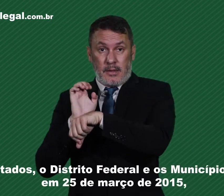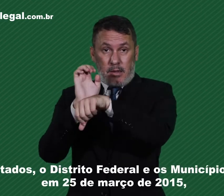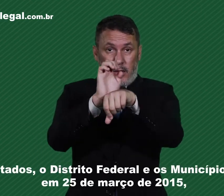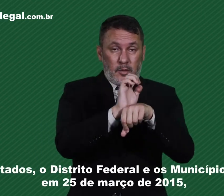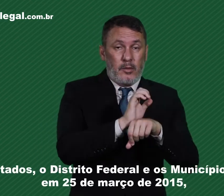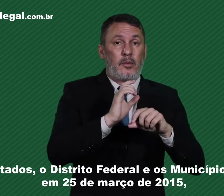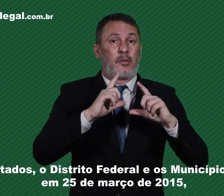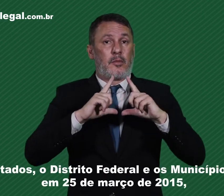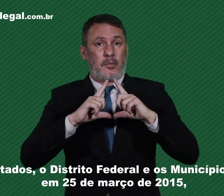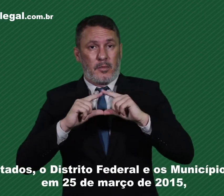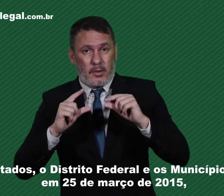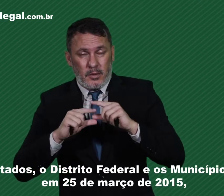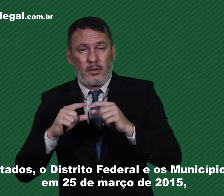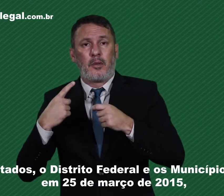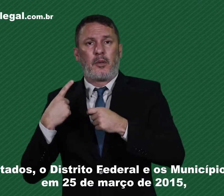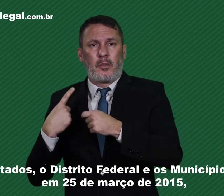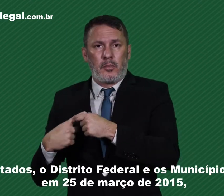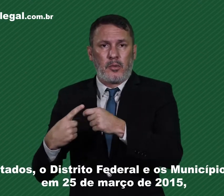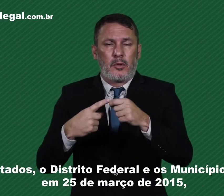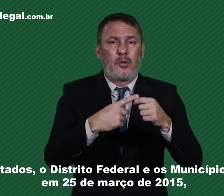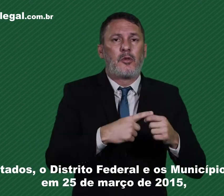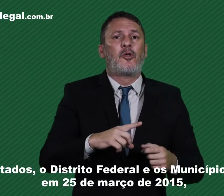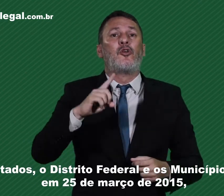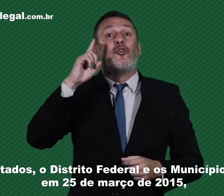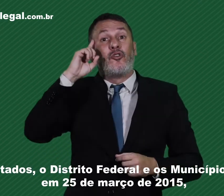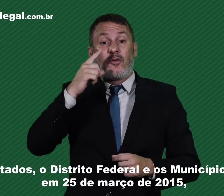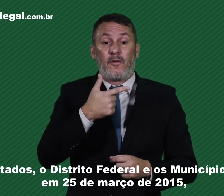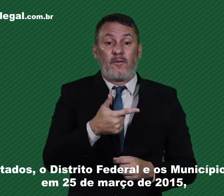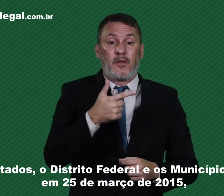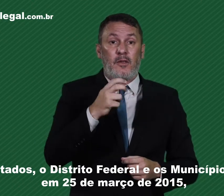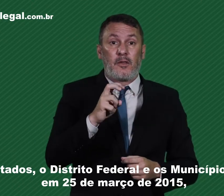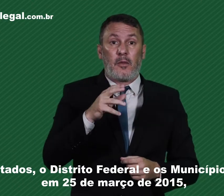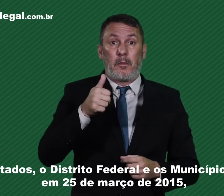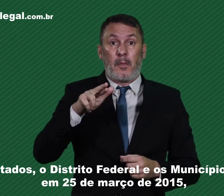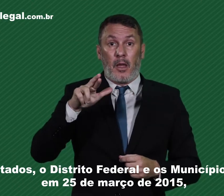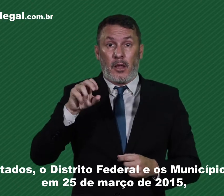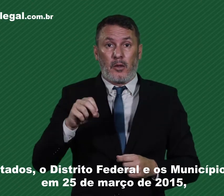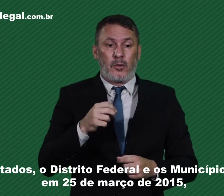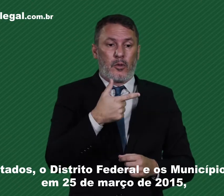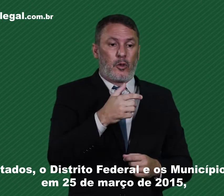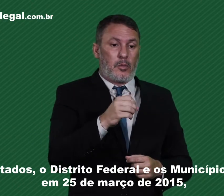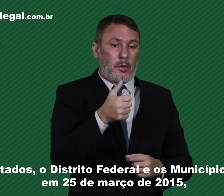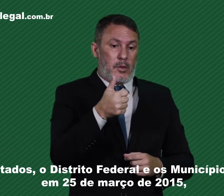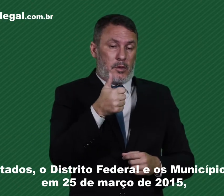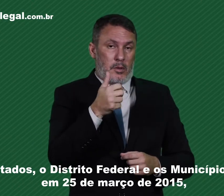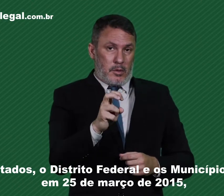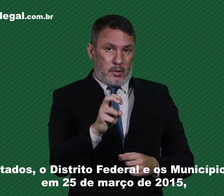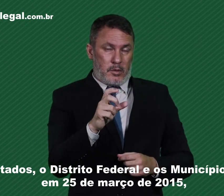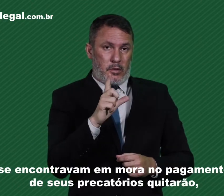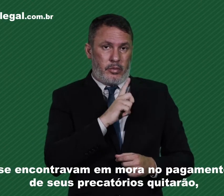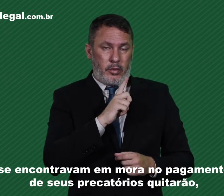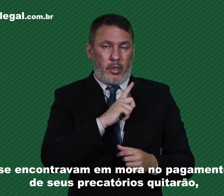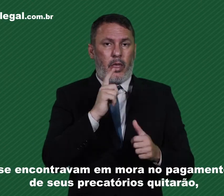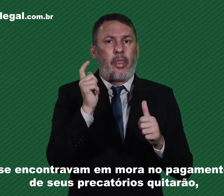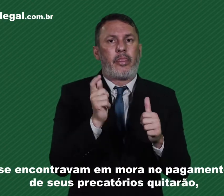os estados o Distrito Federal e os municípios que em 25 de março de 2015 Se